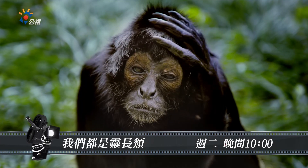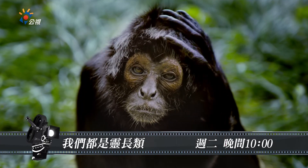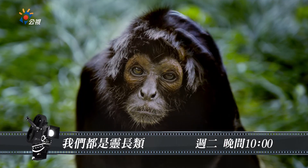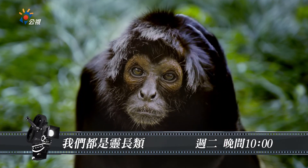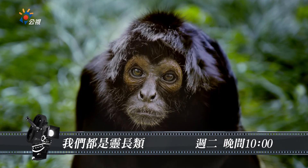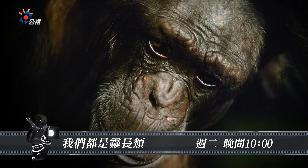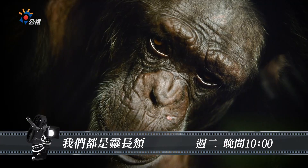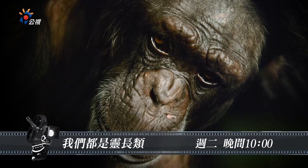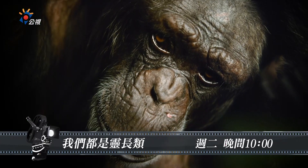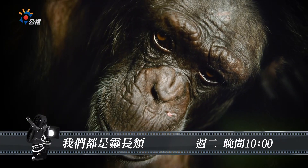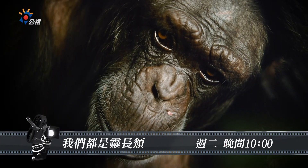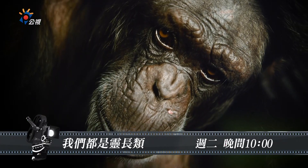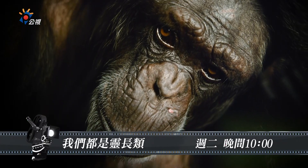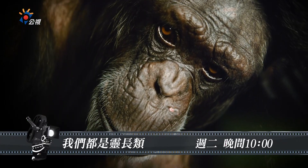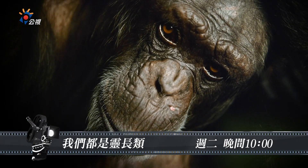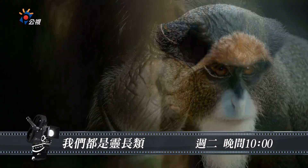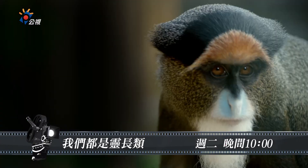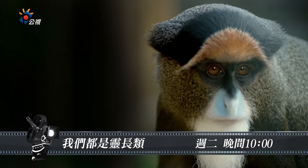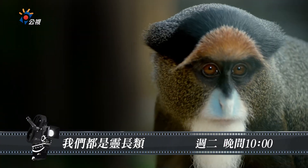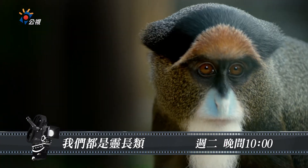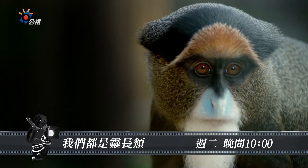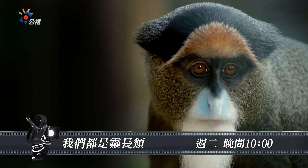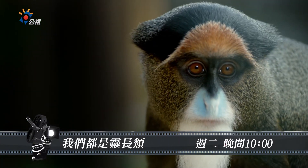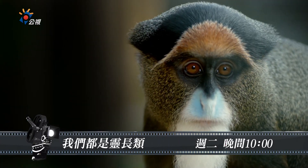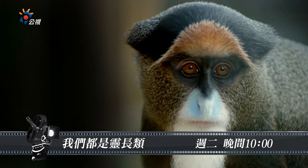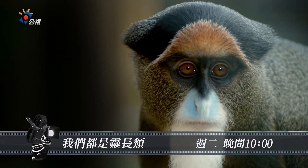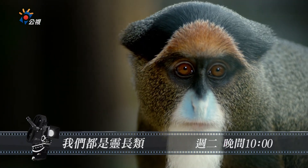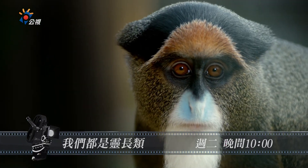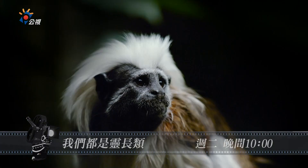生态界中各种类的灵长类动物，